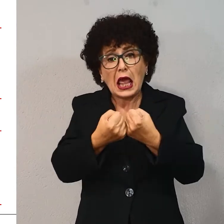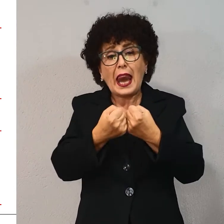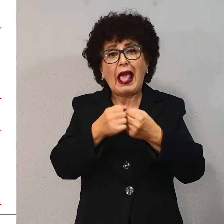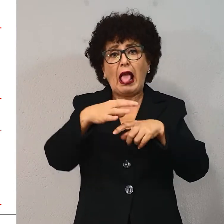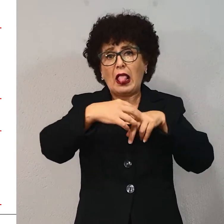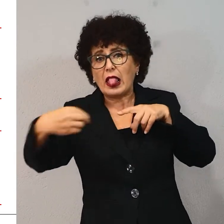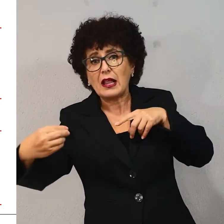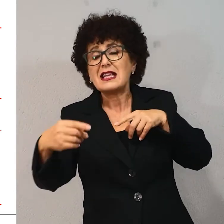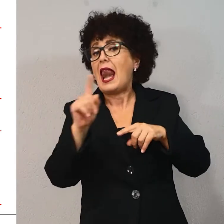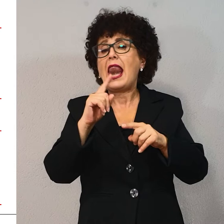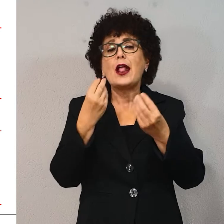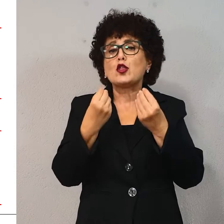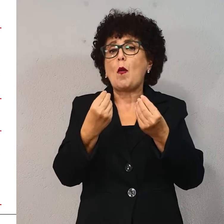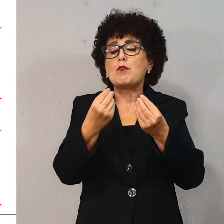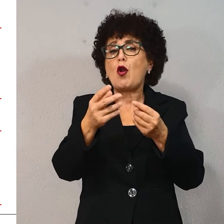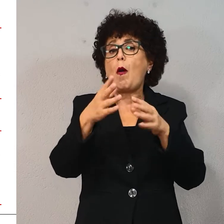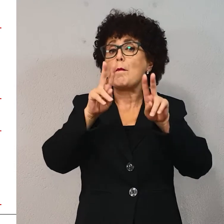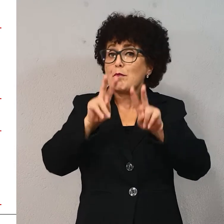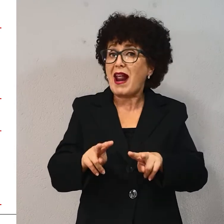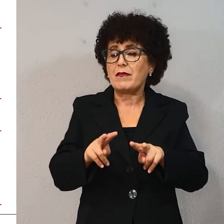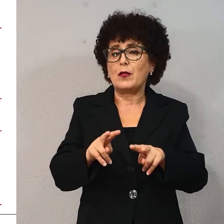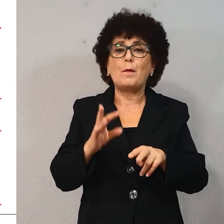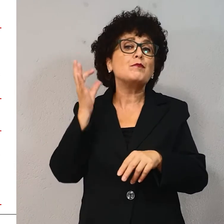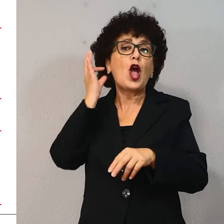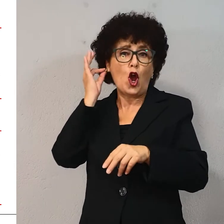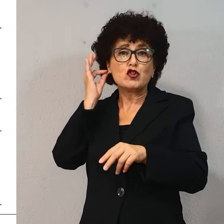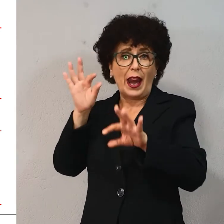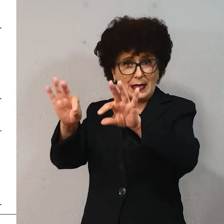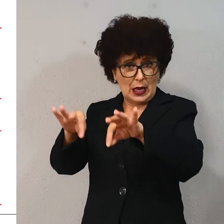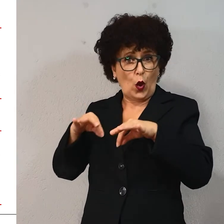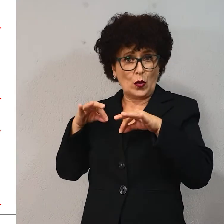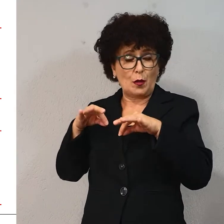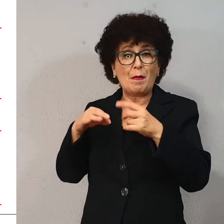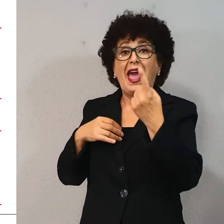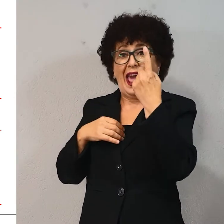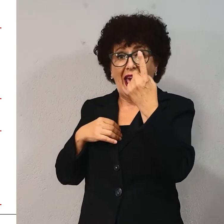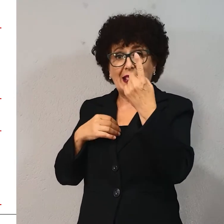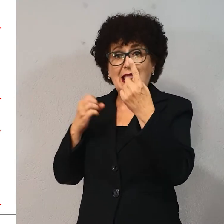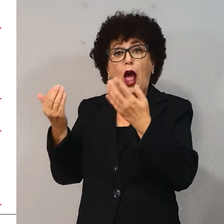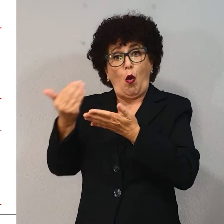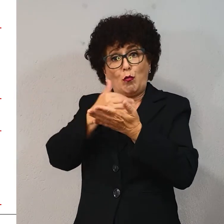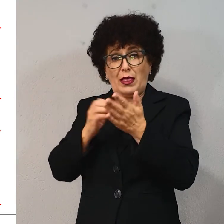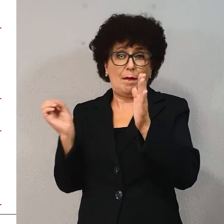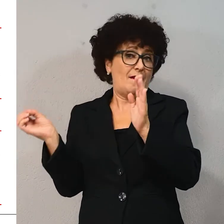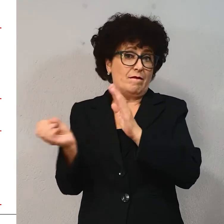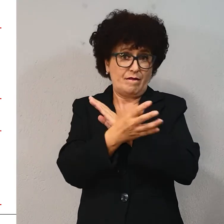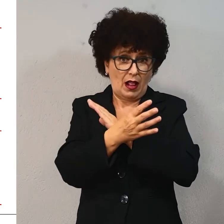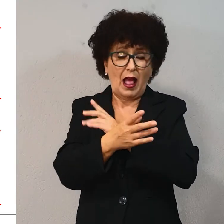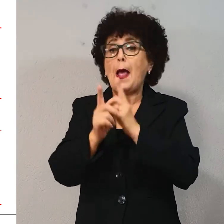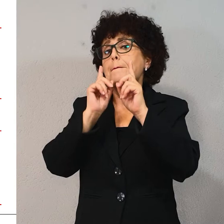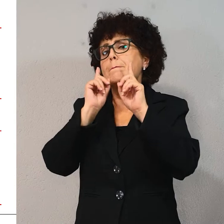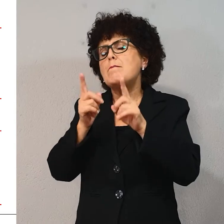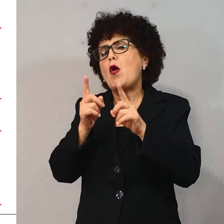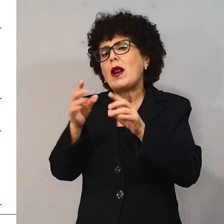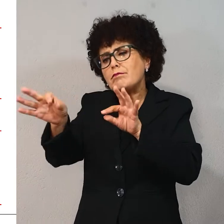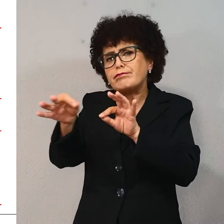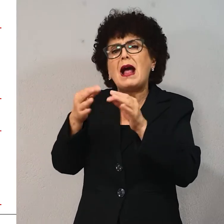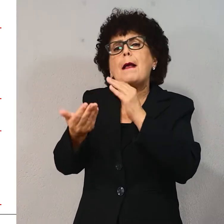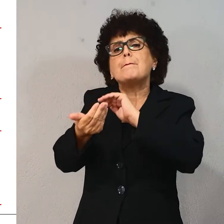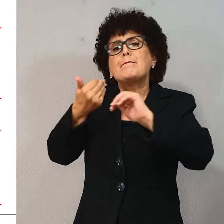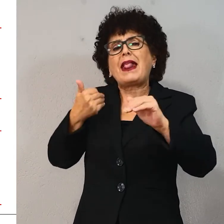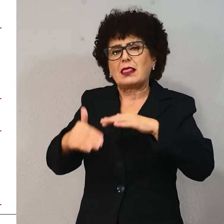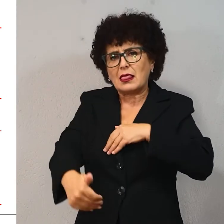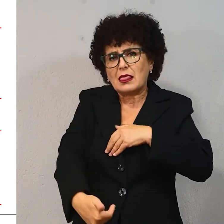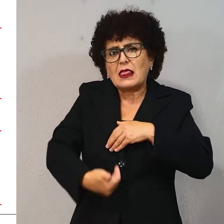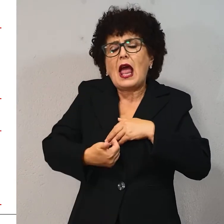користи правилно. Женски кондом. За една употреба. Мора да се стави правилно пред